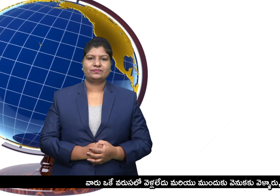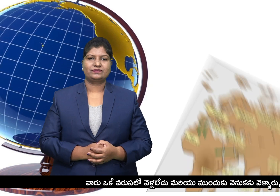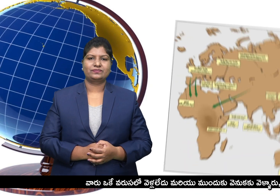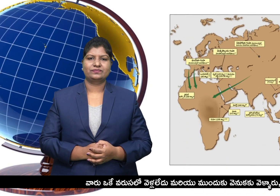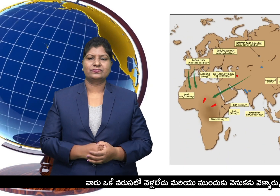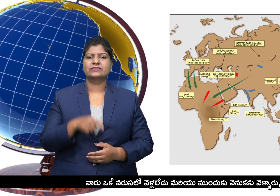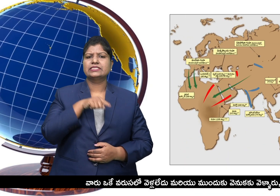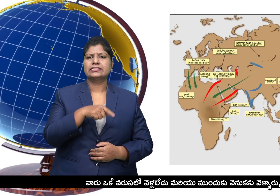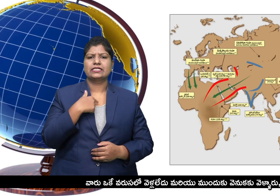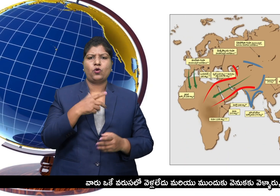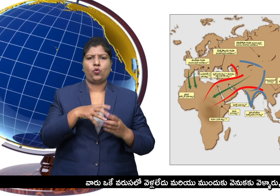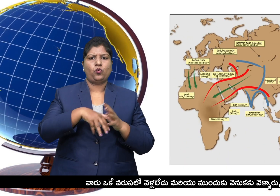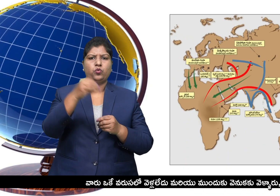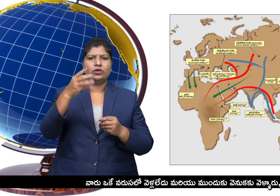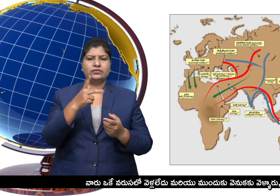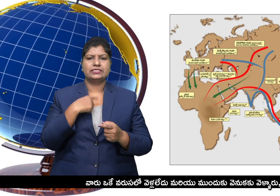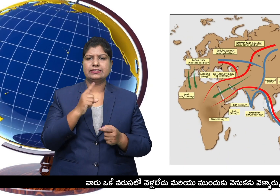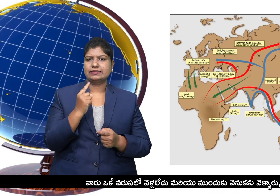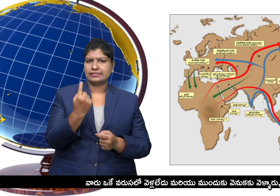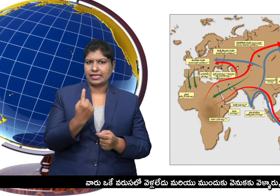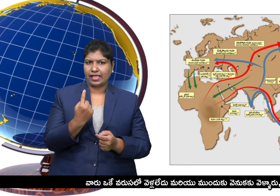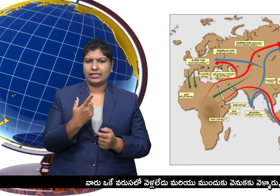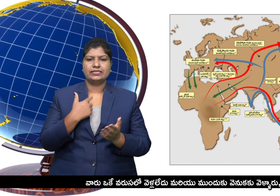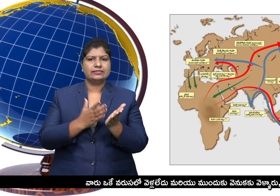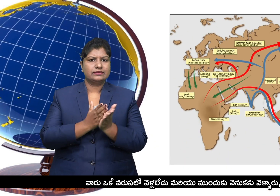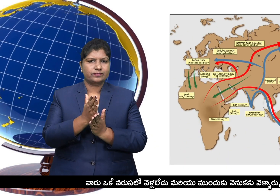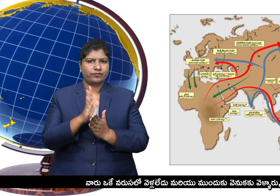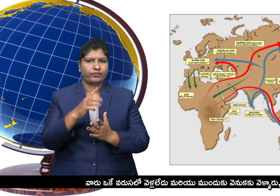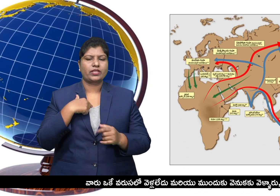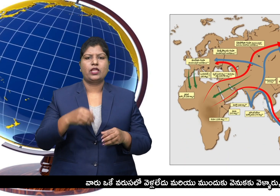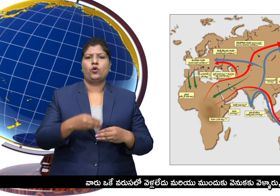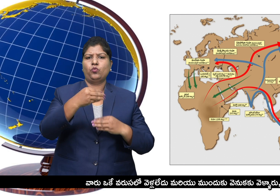వారు ఒకే వరుసలో వెళ్ళలేదు మరియు ముందుకు వెనుకకు వెళ్లారు.